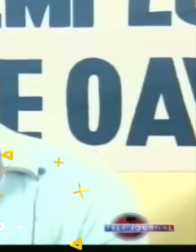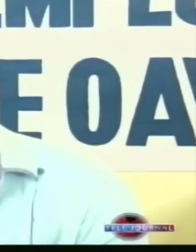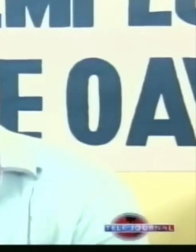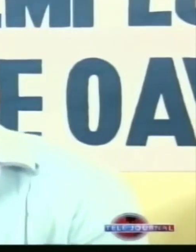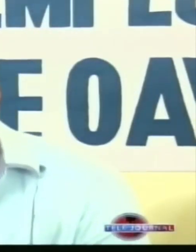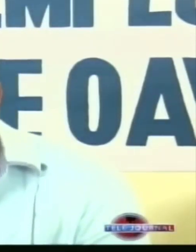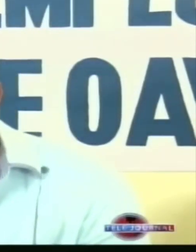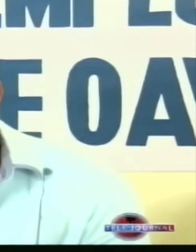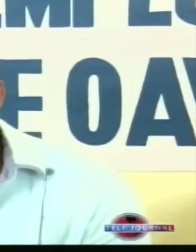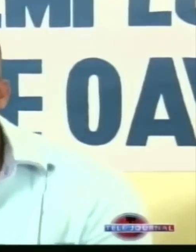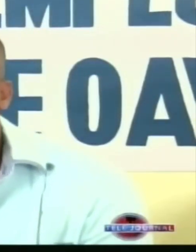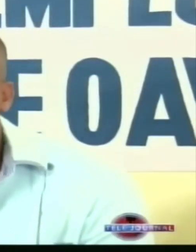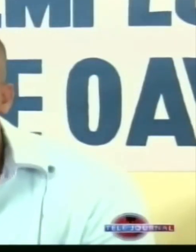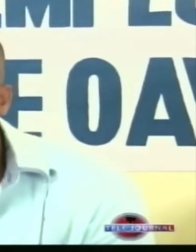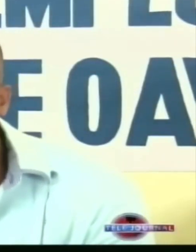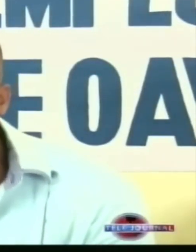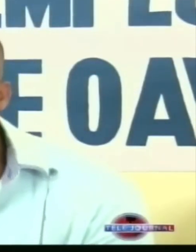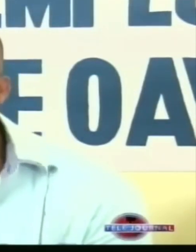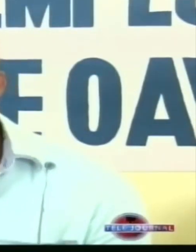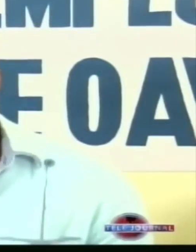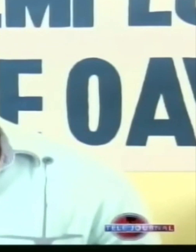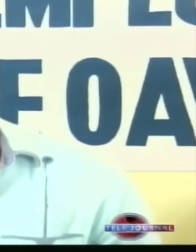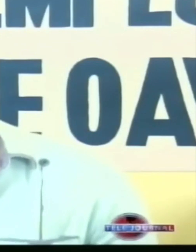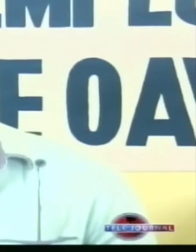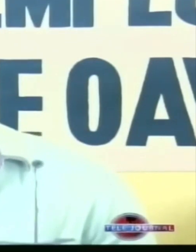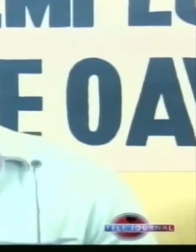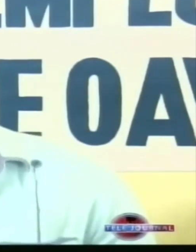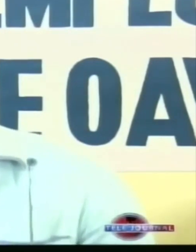lui. D'accord? Eh bien. Passons